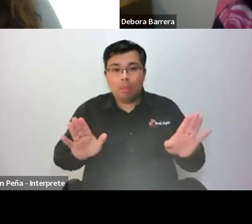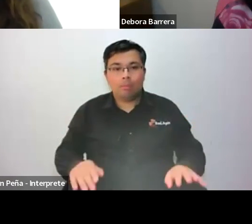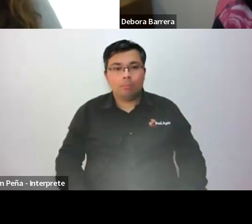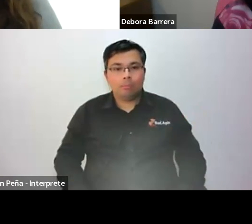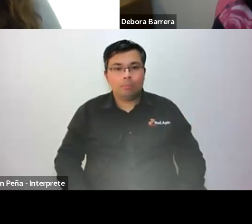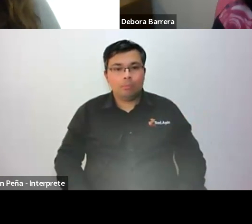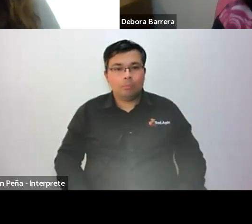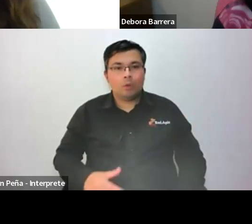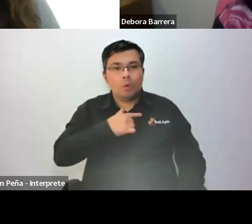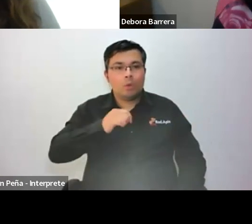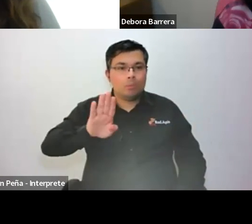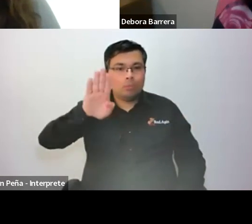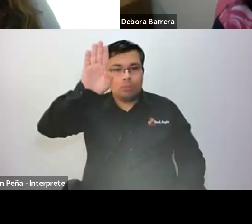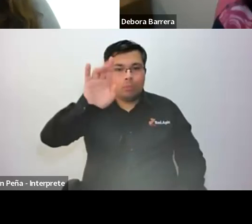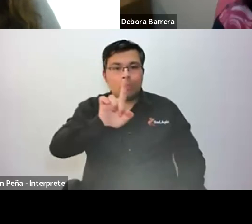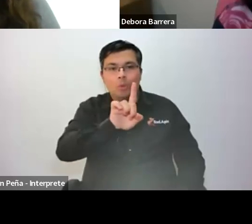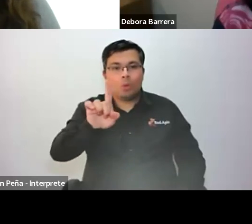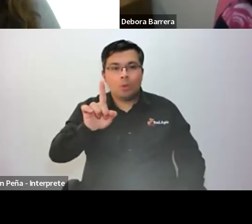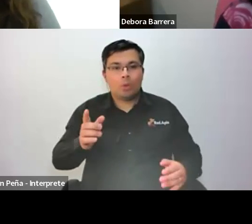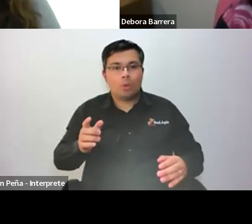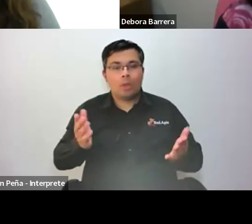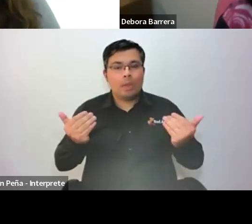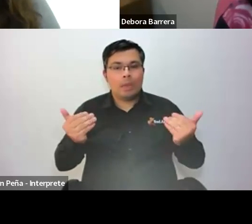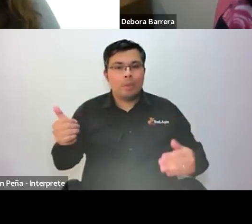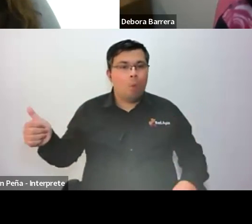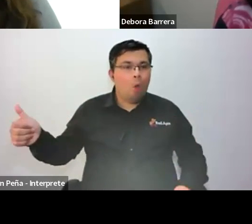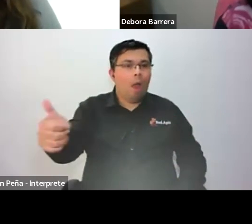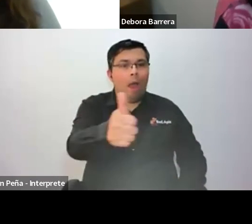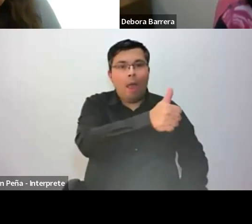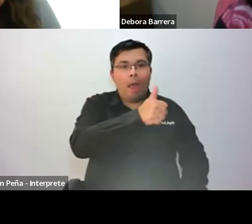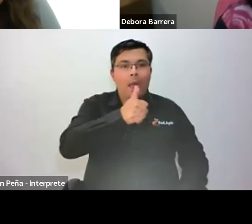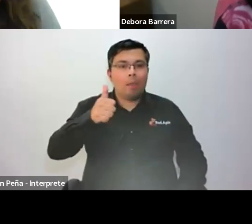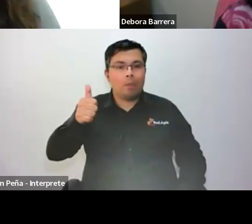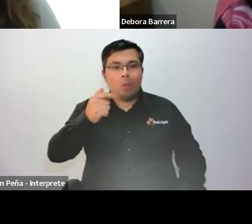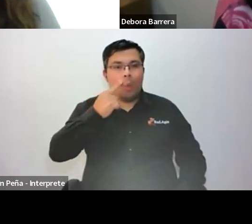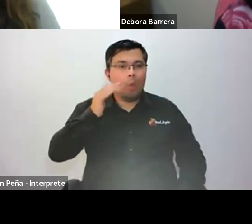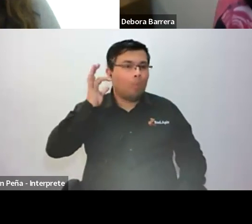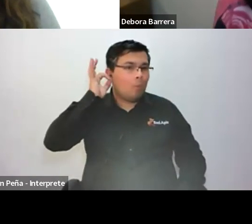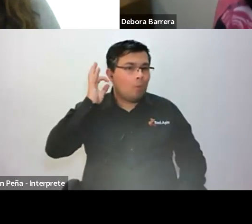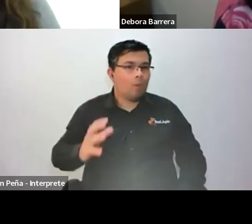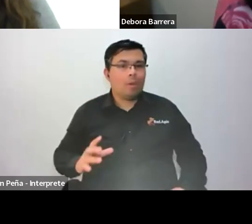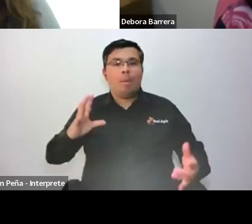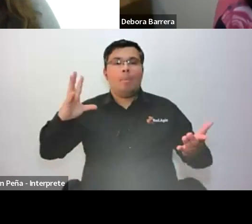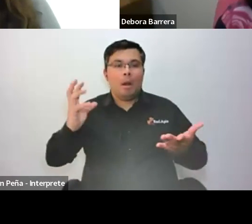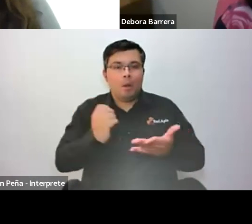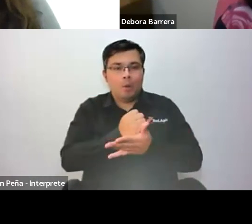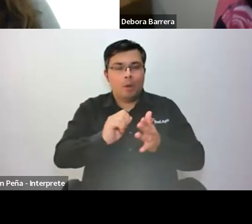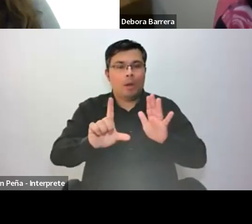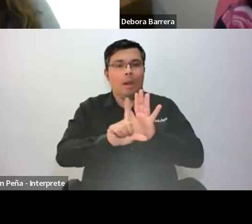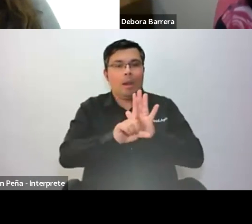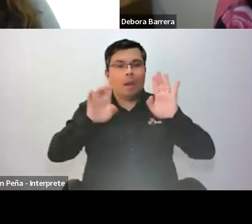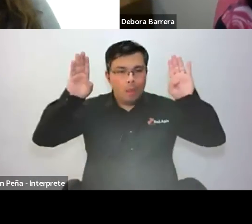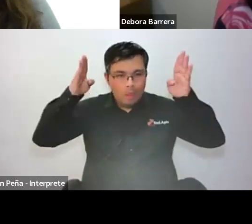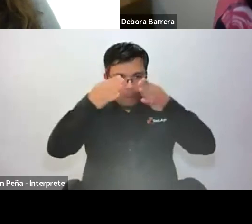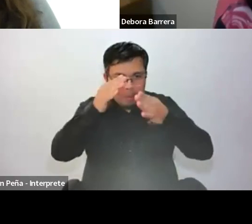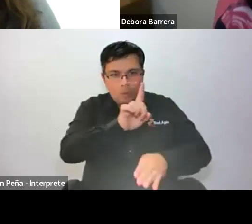Yo quiero decir que nos necesitamos a todos y a todas para sacar adelante no solamente la ley de autismo, sino comunidades educativas